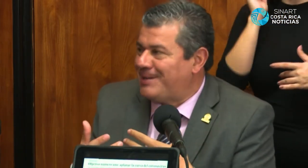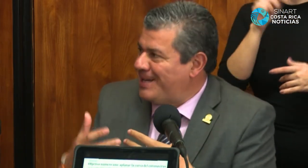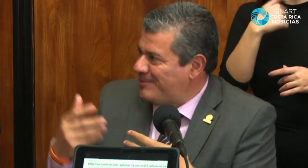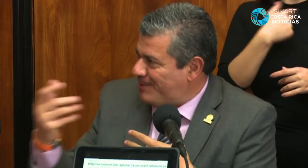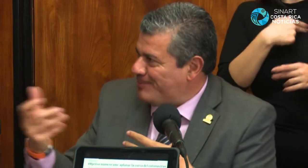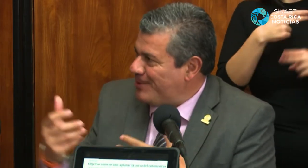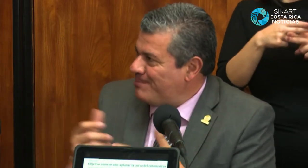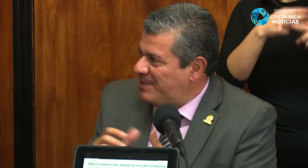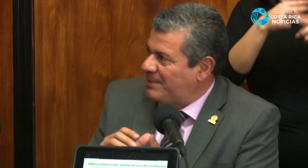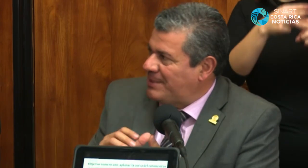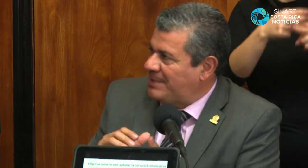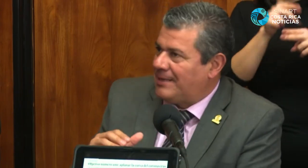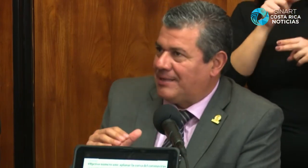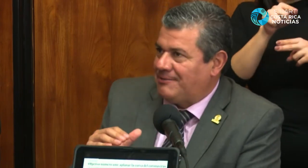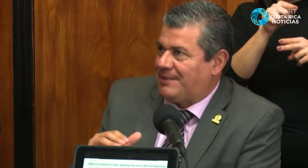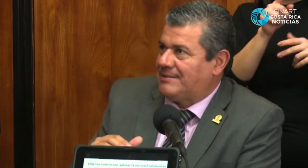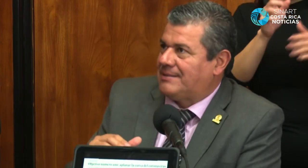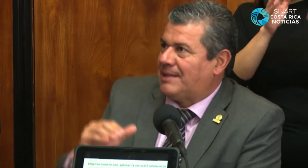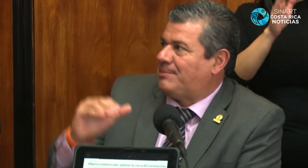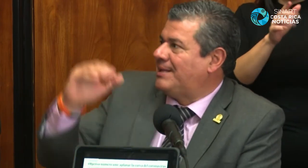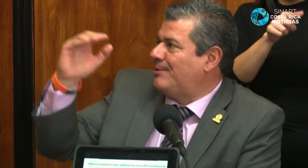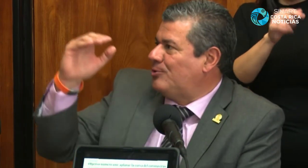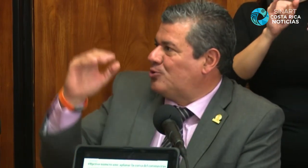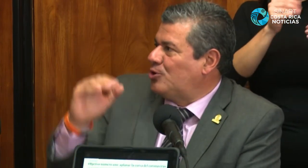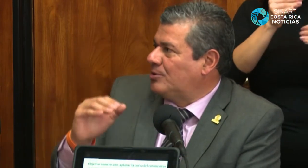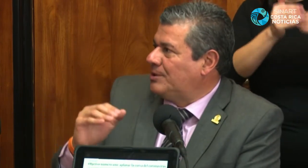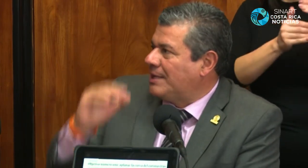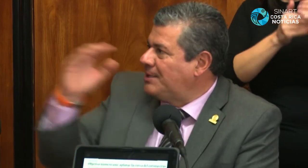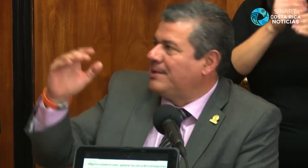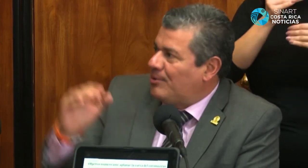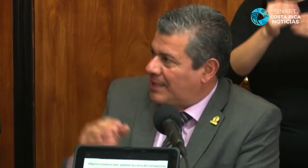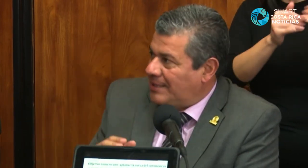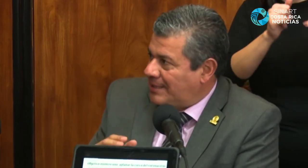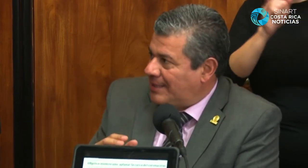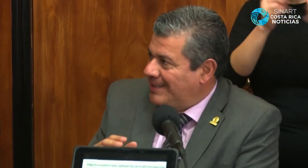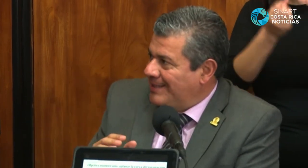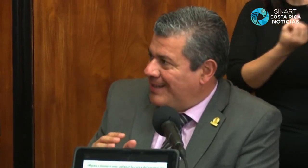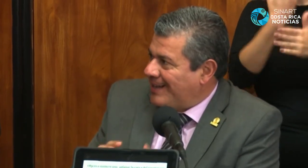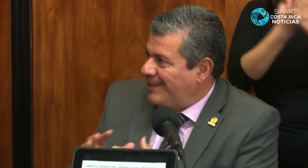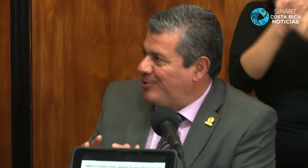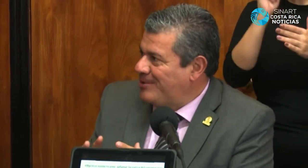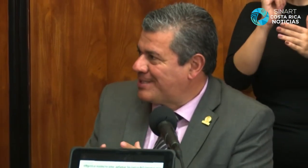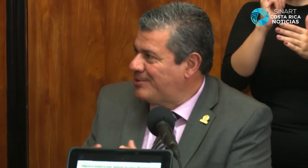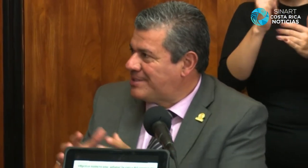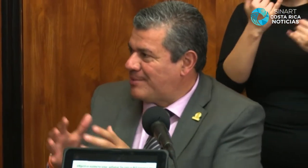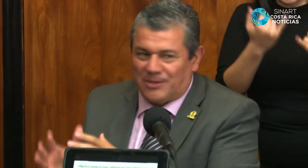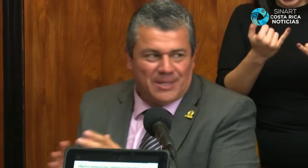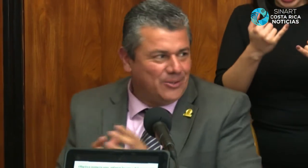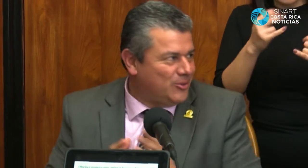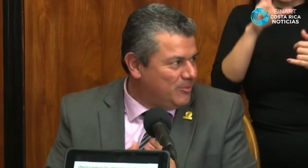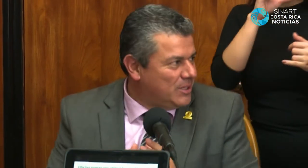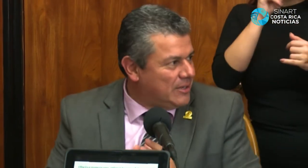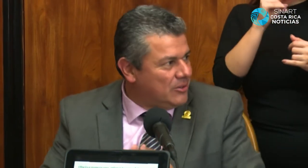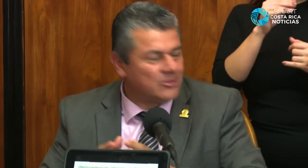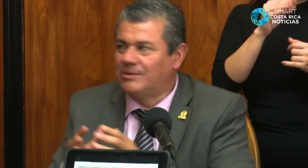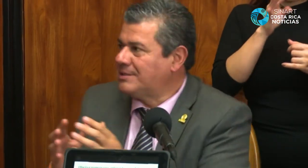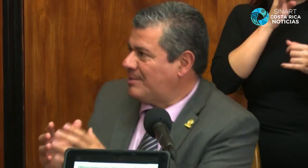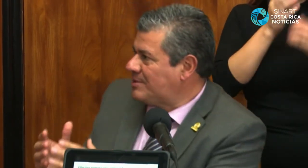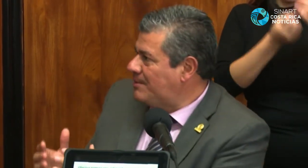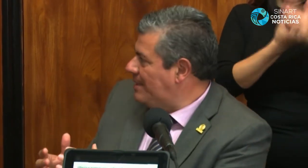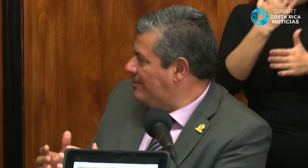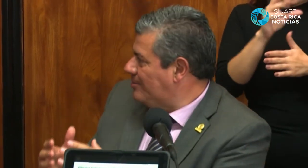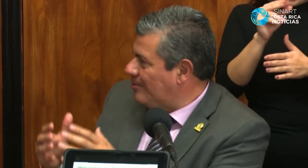nosotros llamaríamos, para ponerlo en perspectiva, las diferentes etapas de la evolución de una actividad volcánica. Aquí lo único es que no estamos hablando con los vulcanólogos,